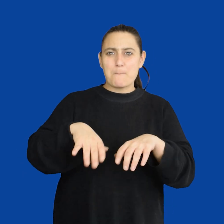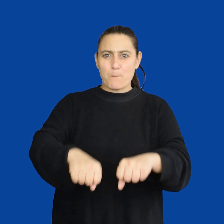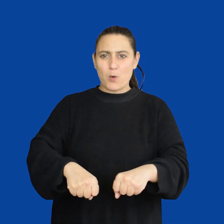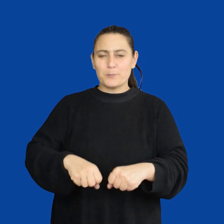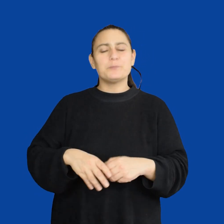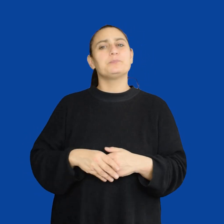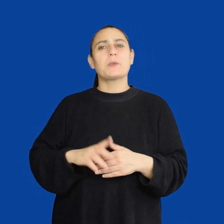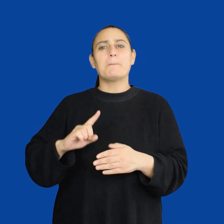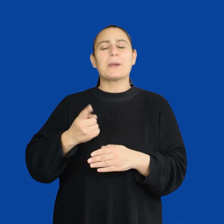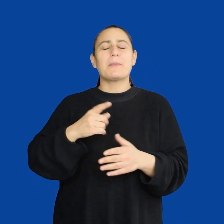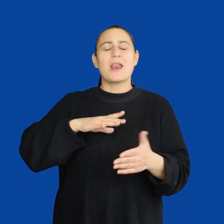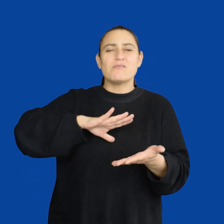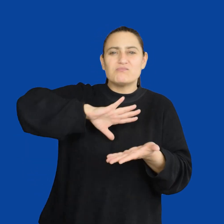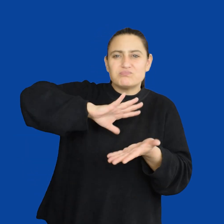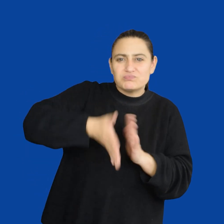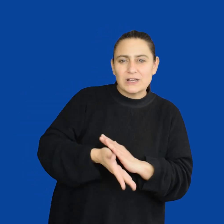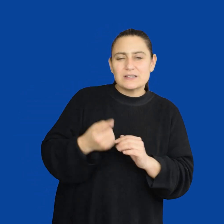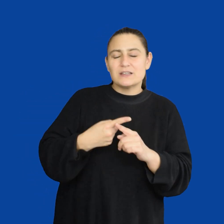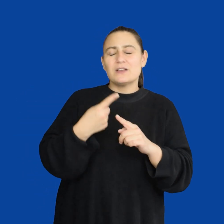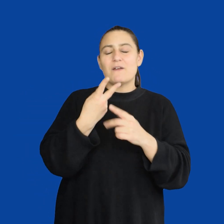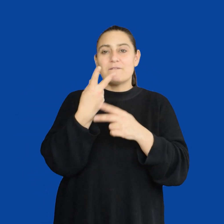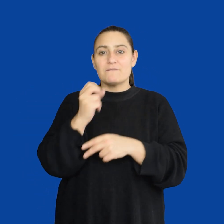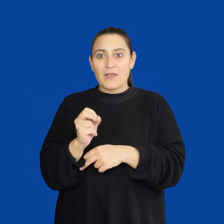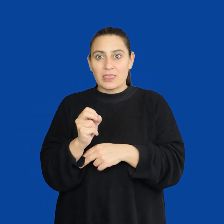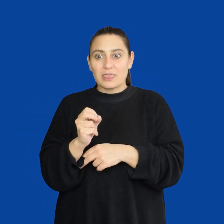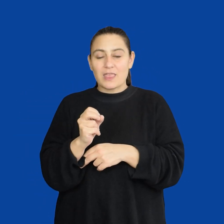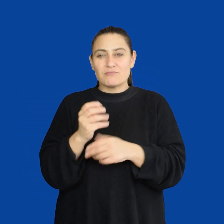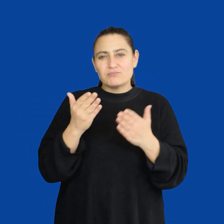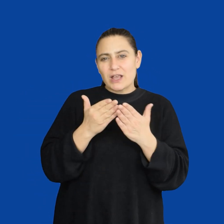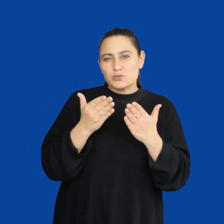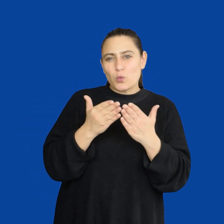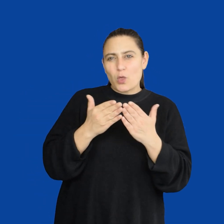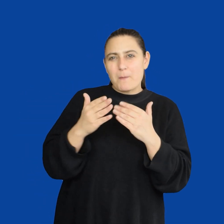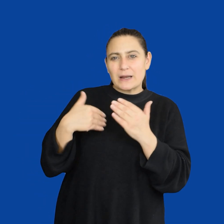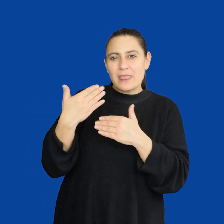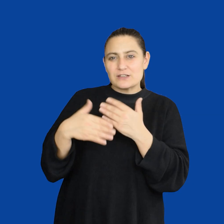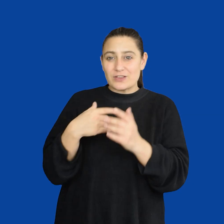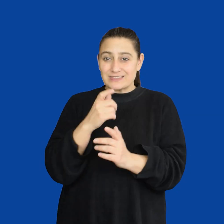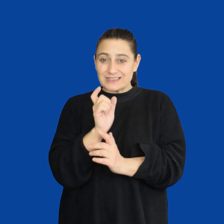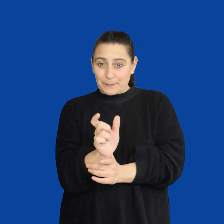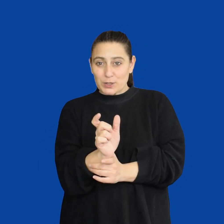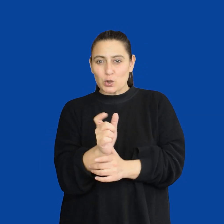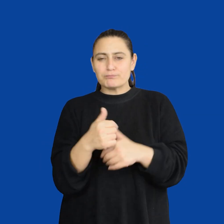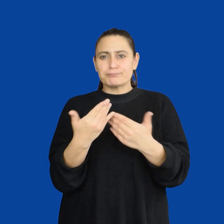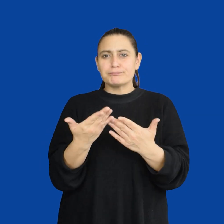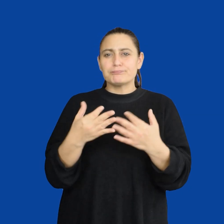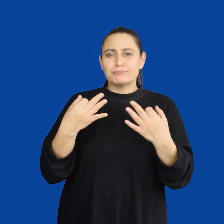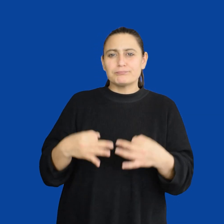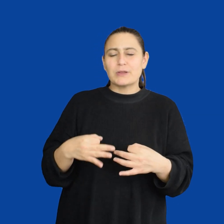imperialismo. El primer genocidio del siglo XX, que Lemkin estudió para desarrollar el término, tuvo